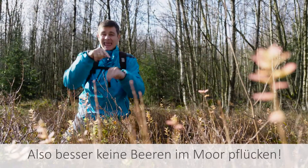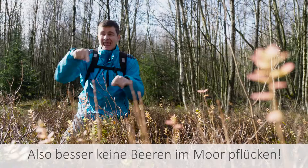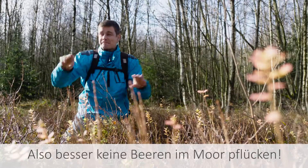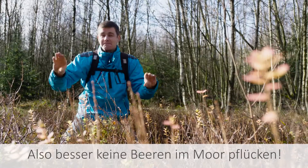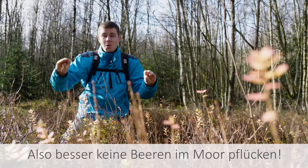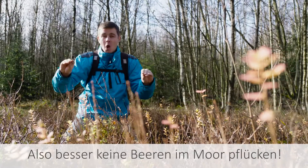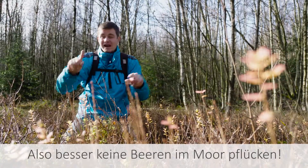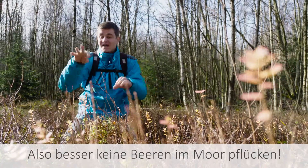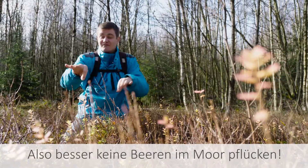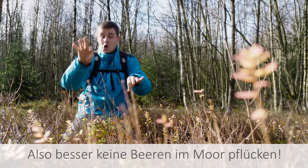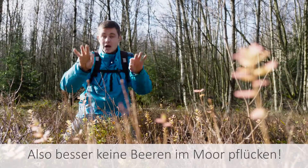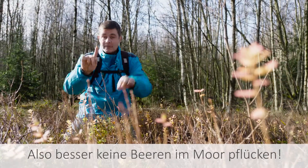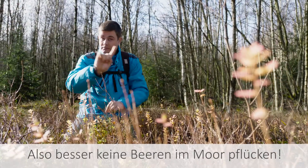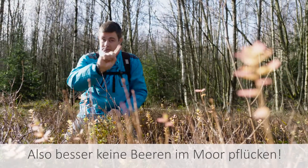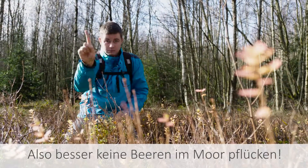Also besser keine Beeren im Moor pflücken.